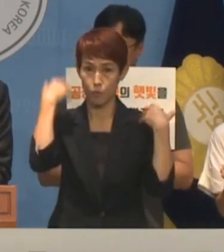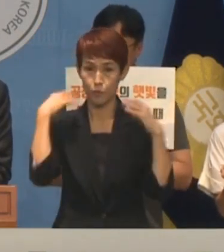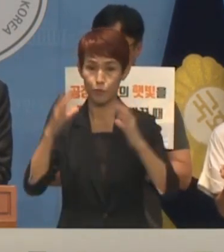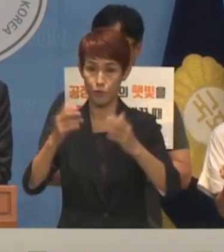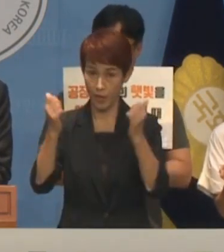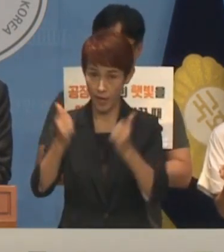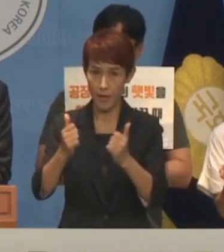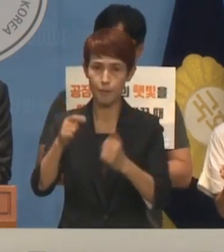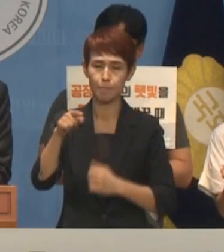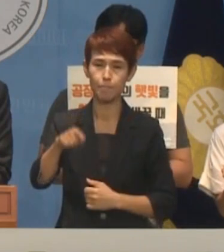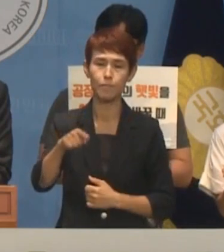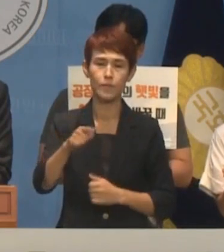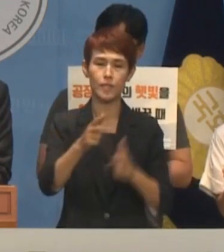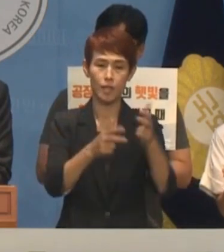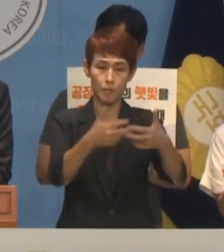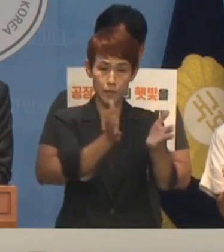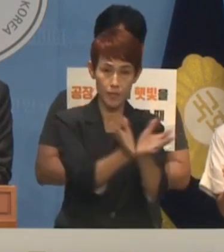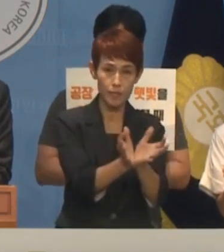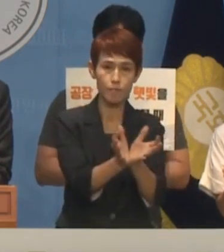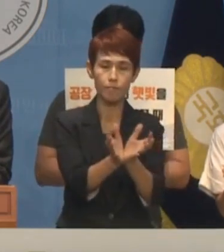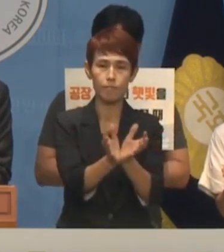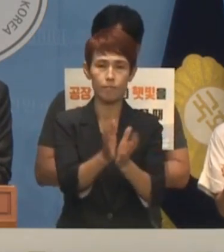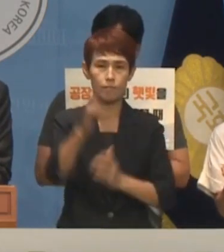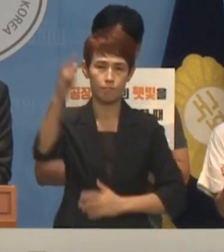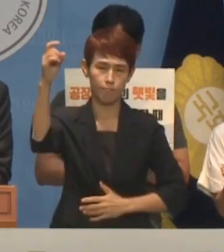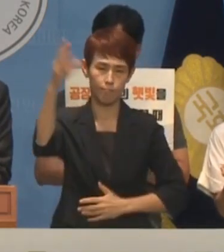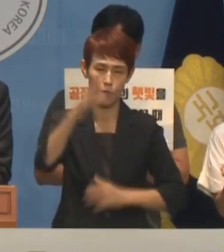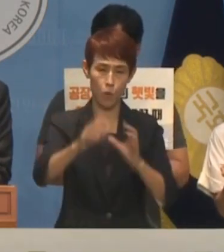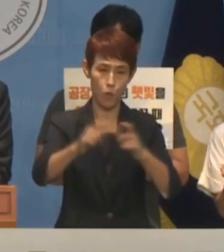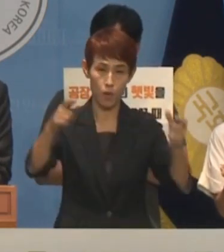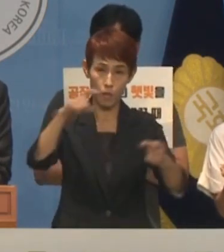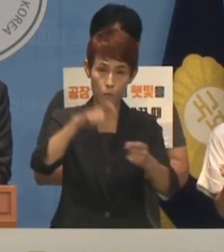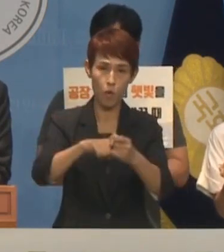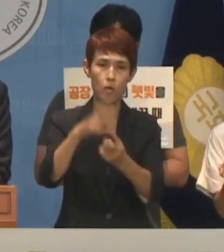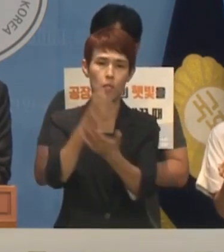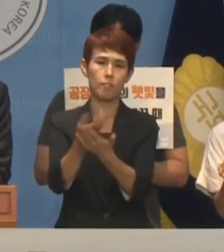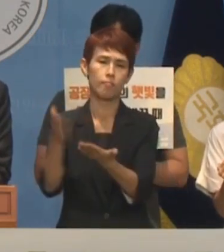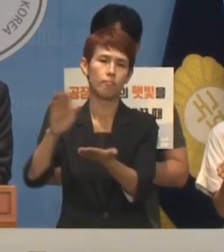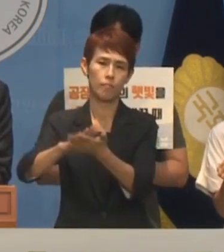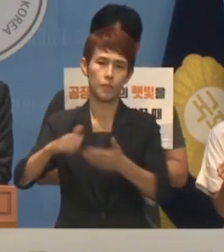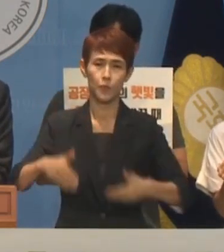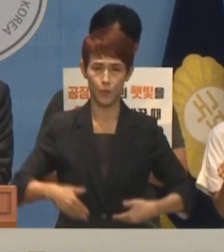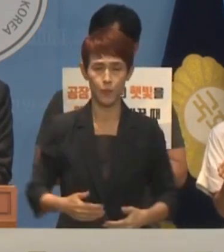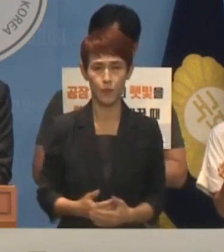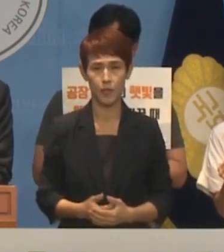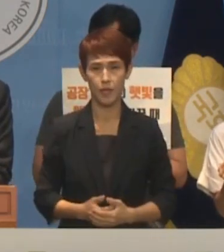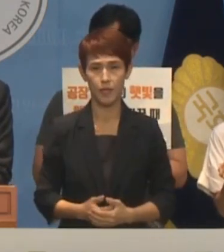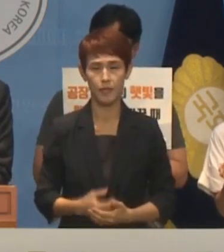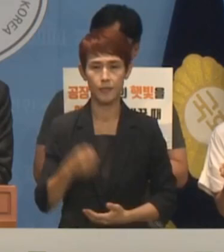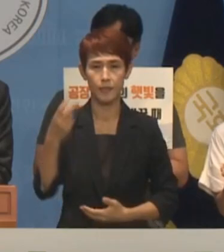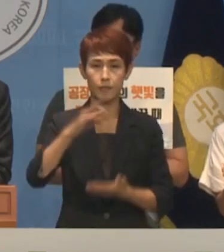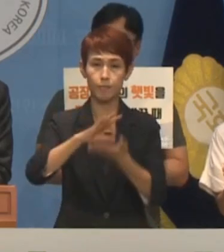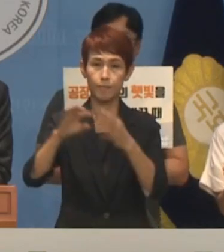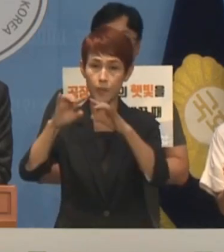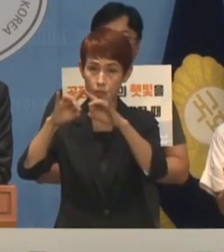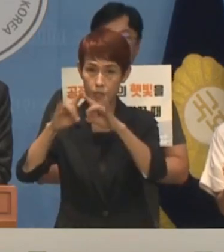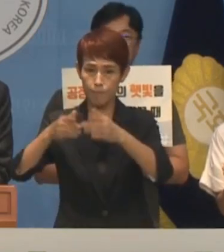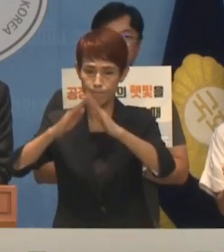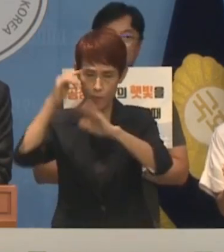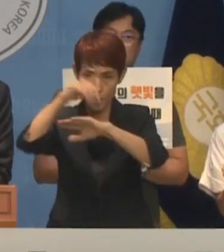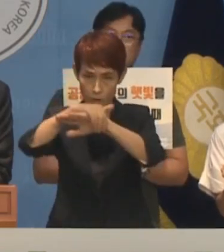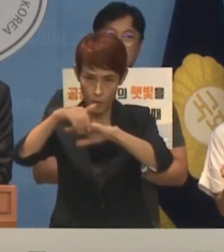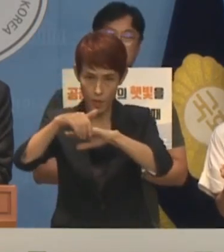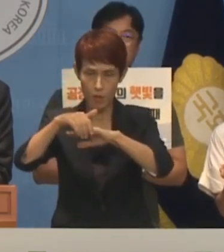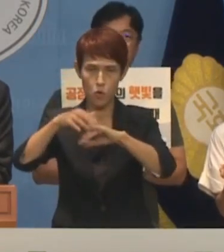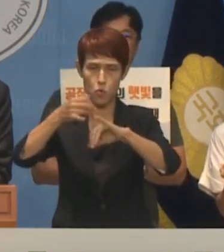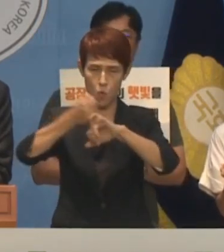태양광 확대를 위해 법 제도를 적극적으로 개선해야 하는 이유입니다. 재생에너지 설치 계획 의무화, 산단 태양광의 승계